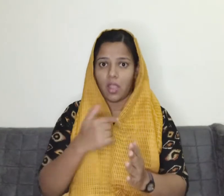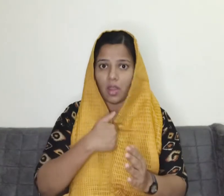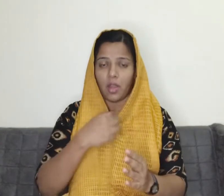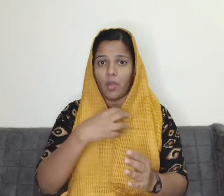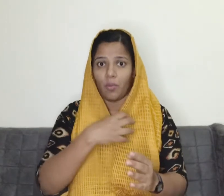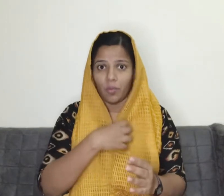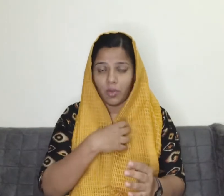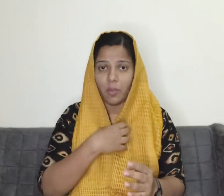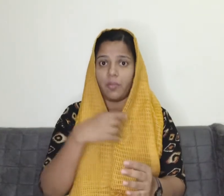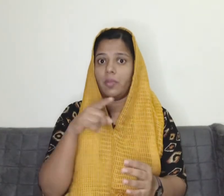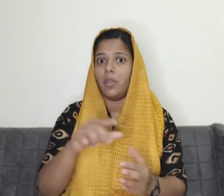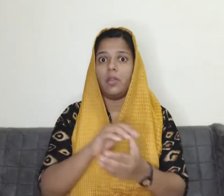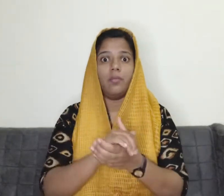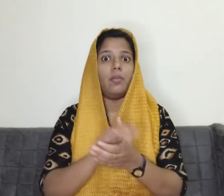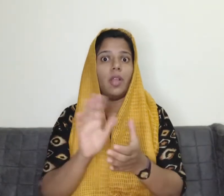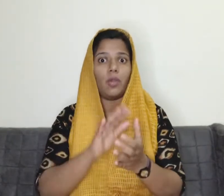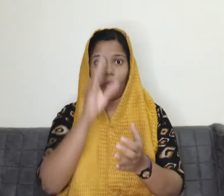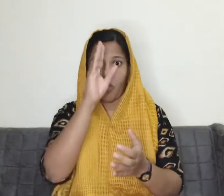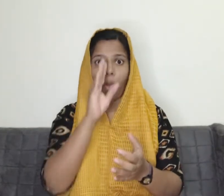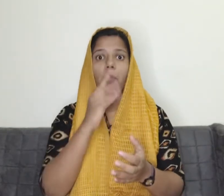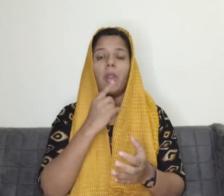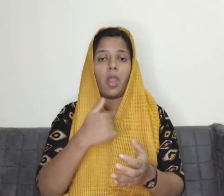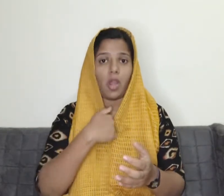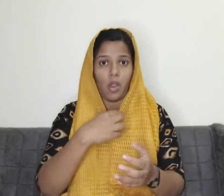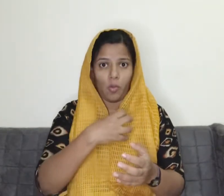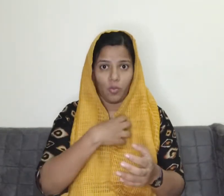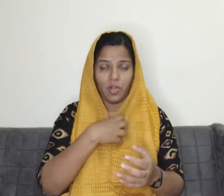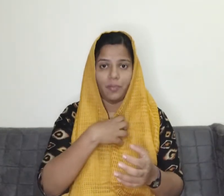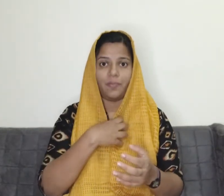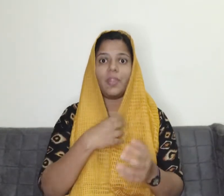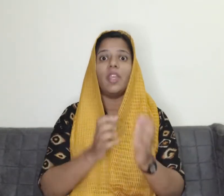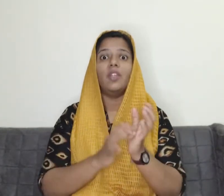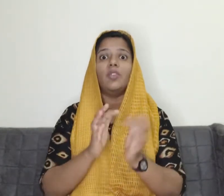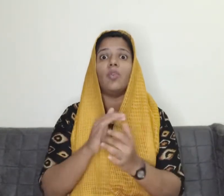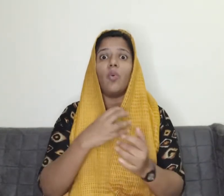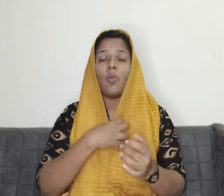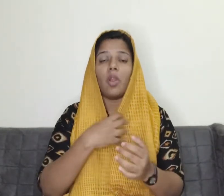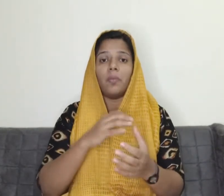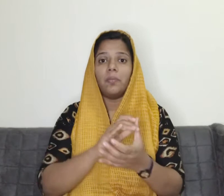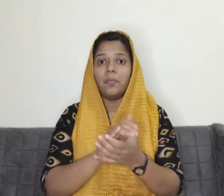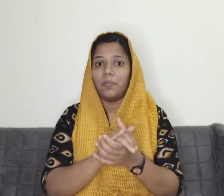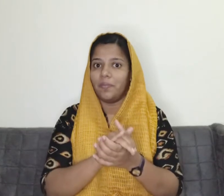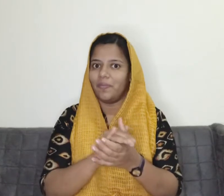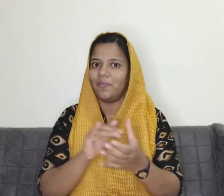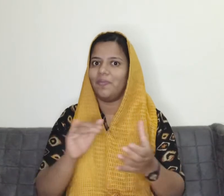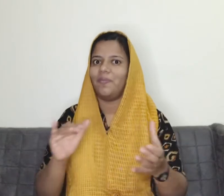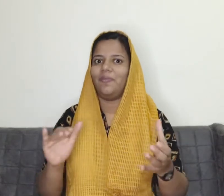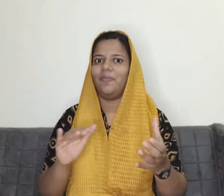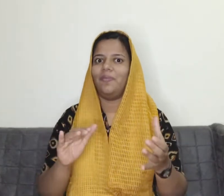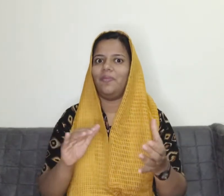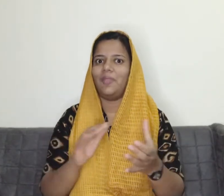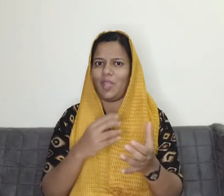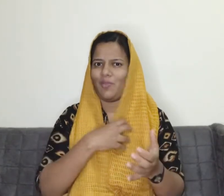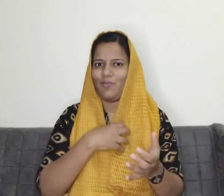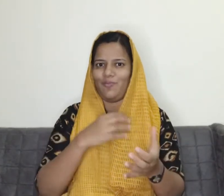എൻ്റെ ഉള്ളം നിന്നെ വിട്ടുപിരിയാതെയും. അപ്പം എൻ്റെ ഉള്ളം, കർത്താവിൻ്റെ ഉള്ളം നമ്മളെ വിട്ടുപിരിയാതെയും, അല്ലെങ്കിൽ